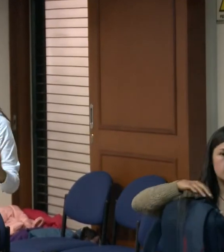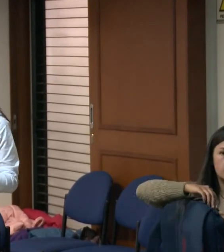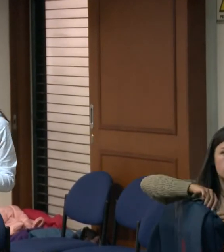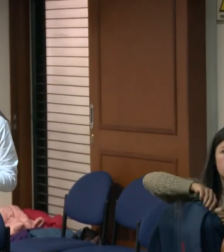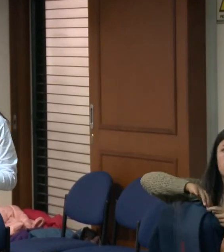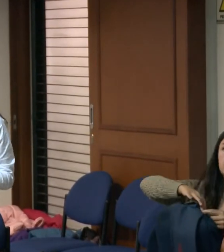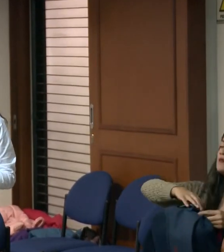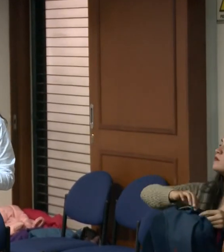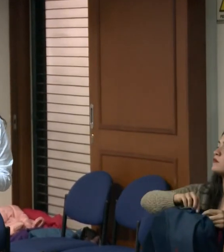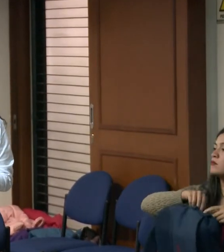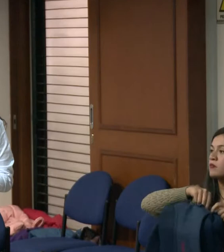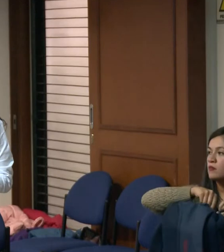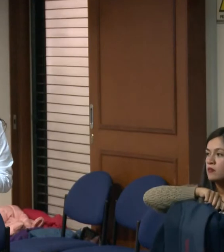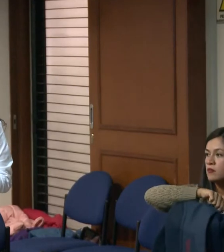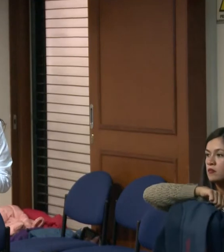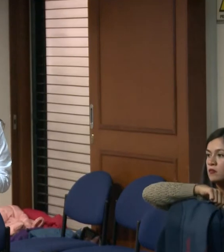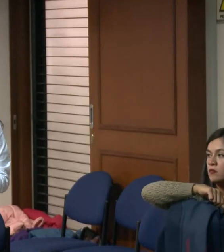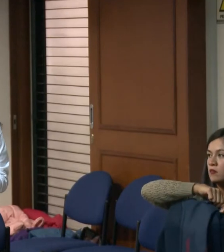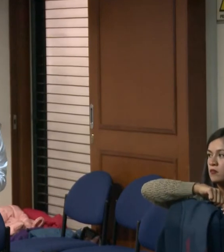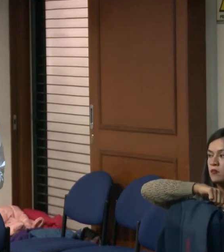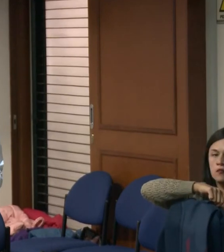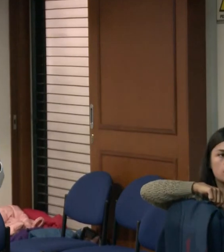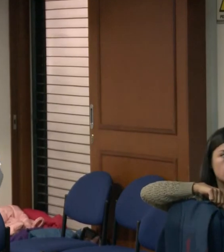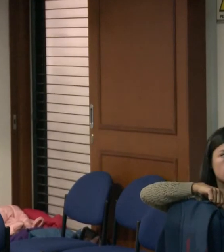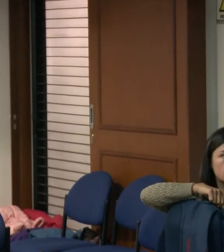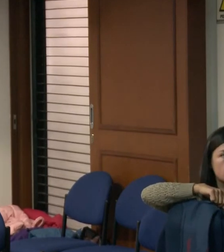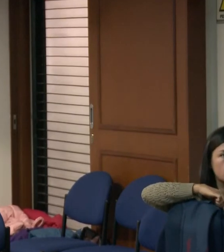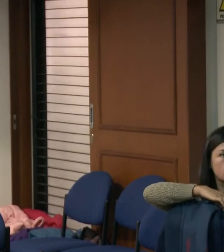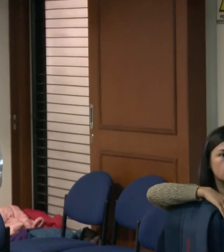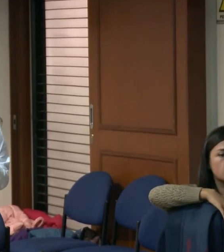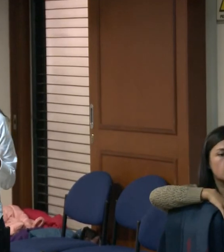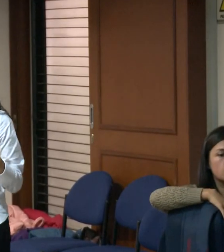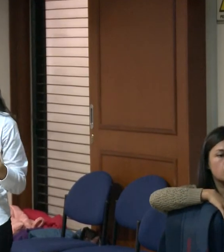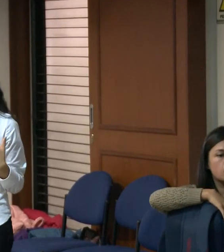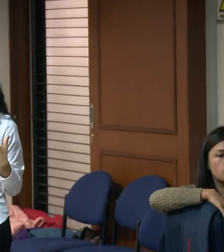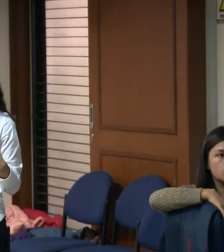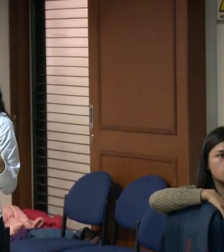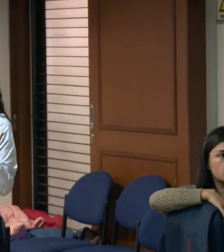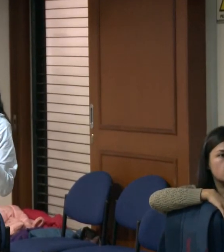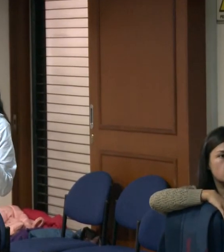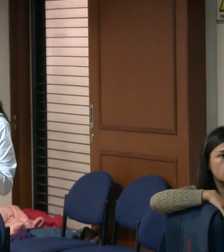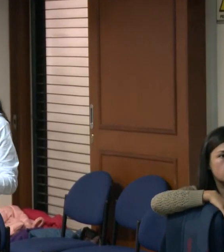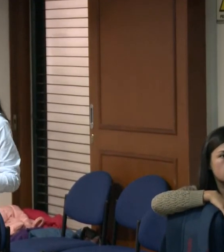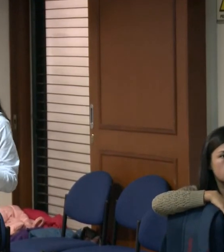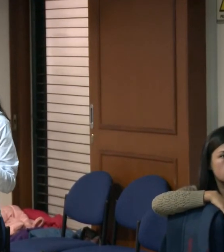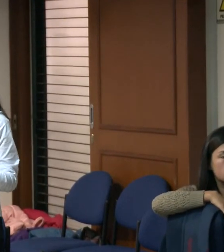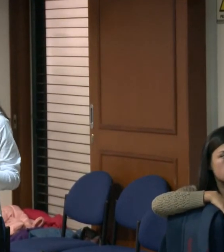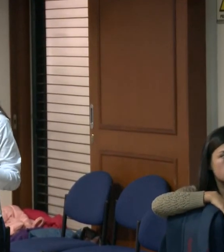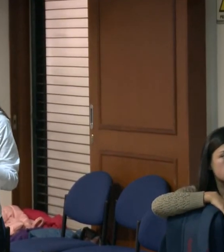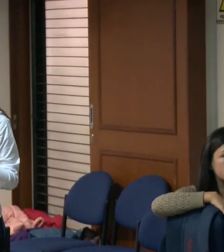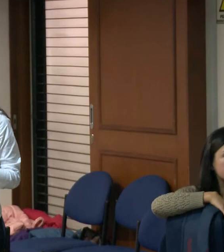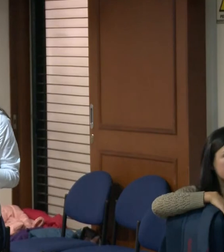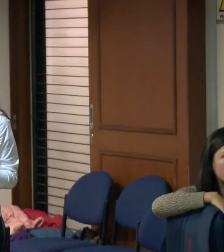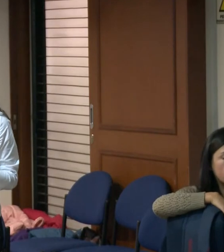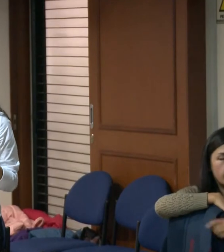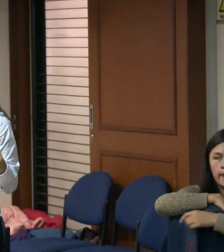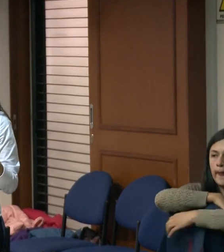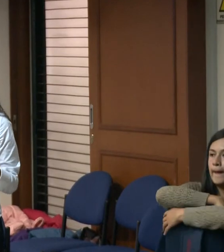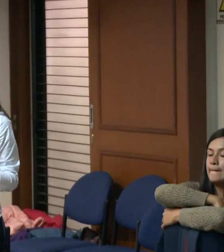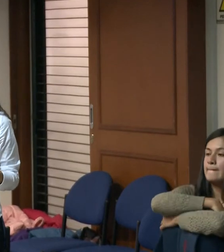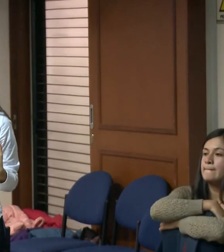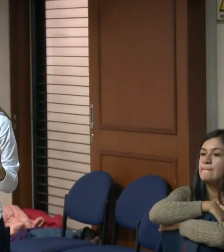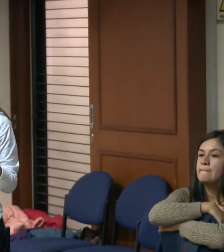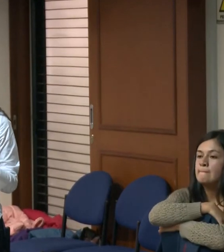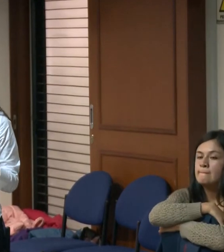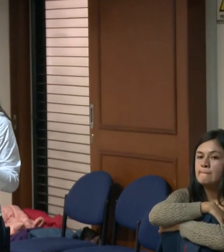esas concepciones que tenían sobre la discapacidad para que progresivamente se fueran pensando estrategias y